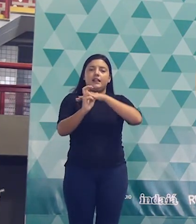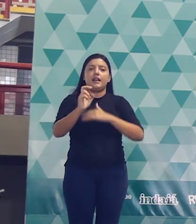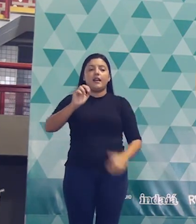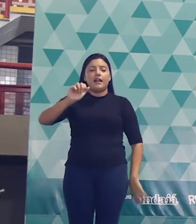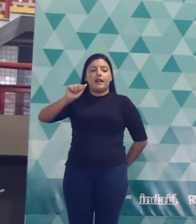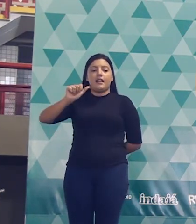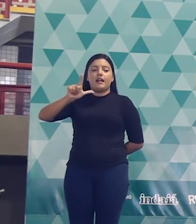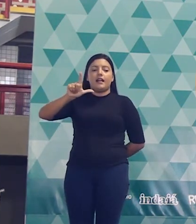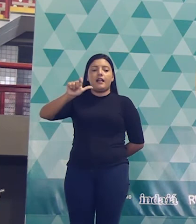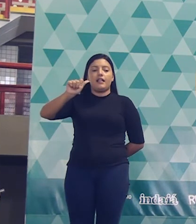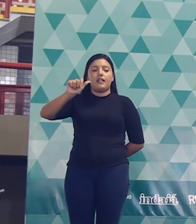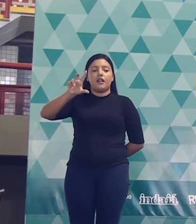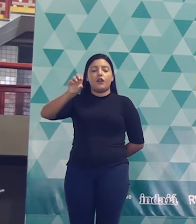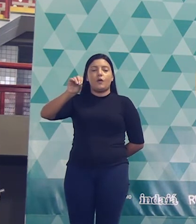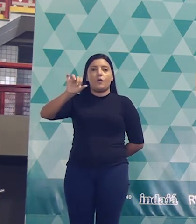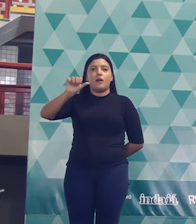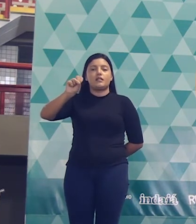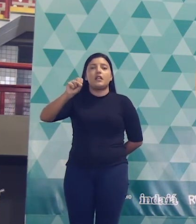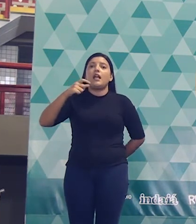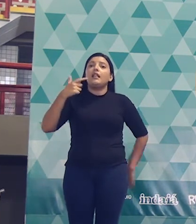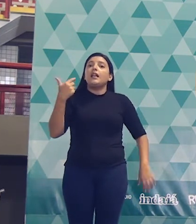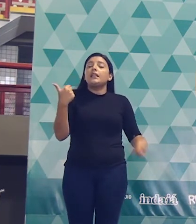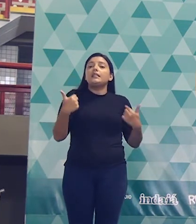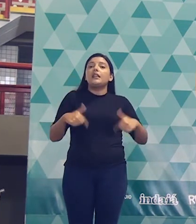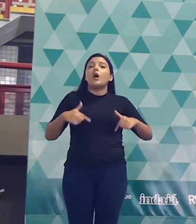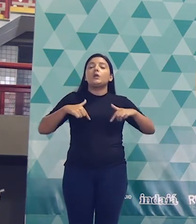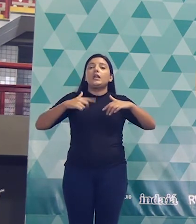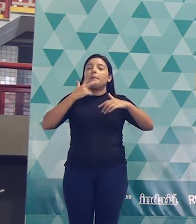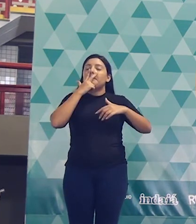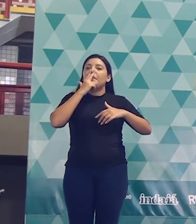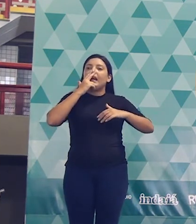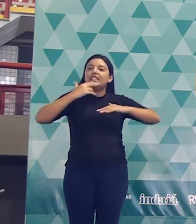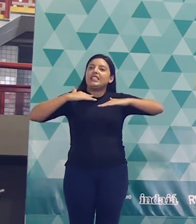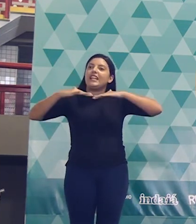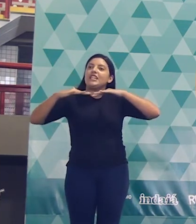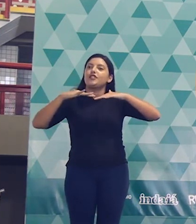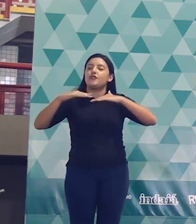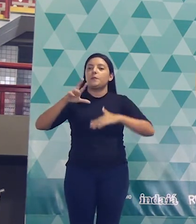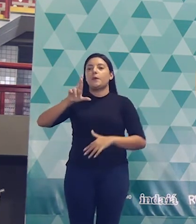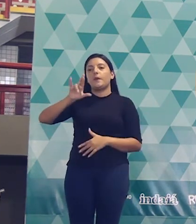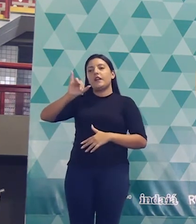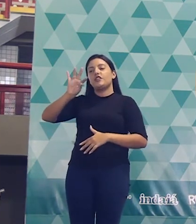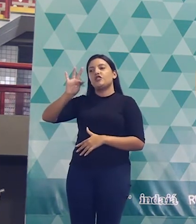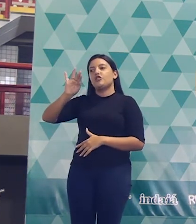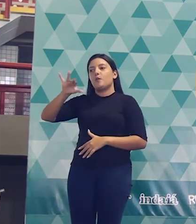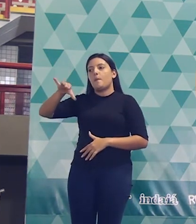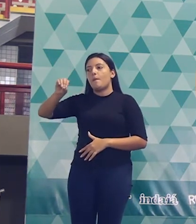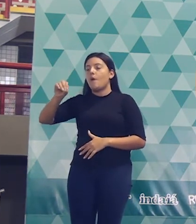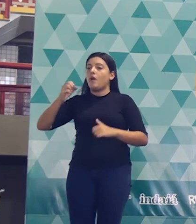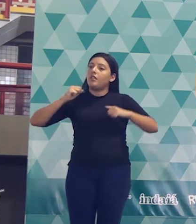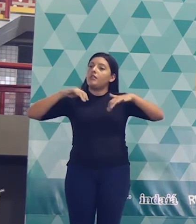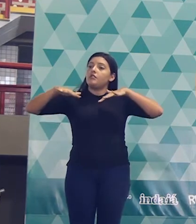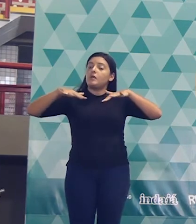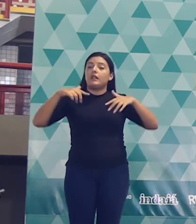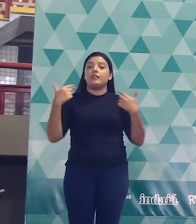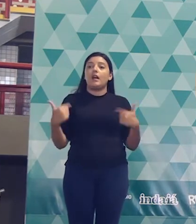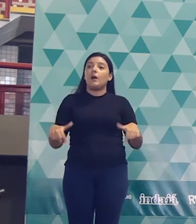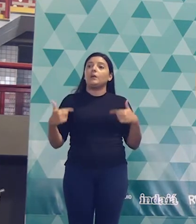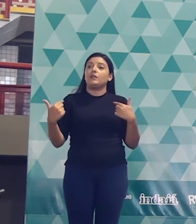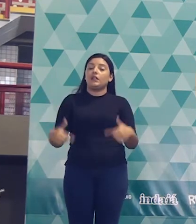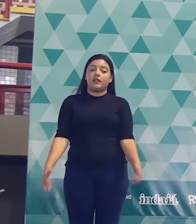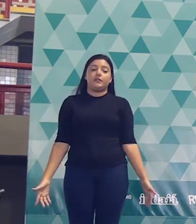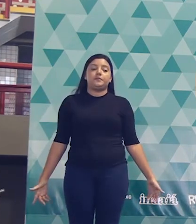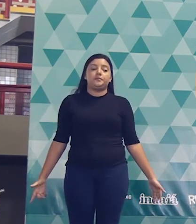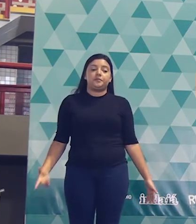não há um ritmo claro, né? Definido. A gente não percebe explicitamente a presença de